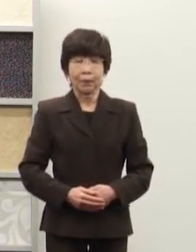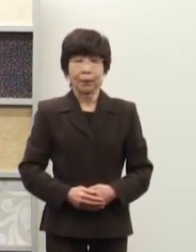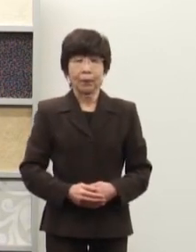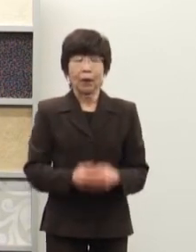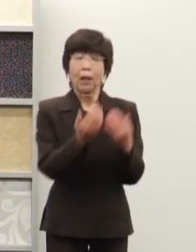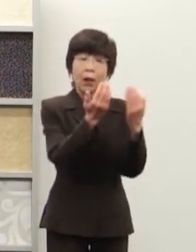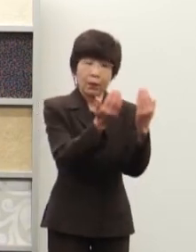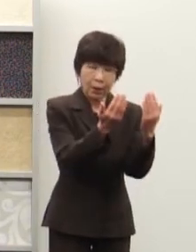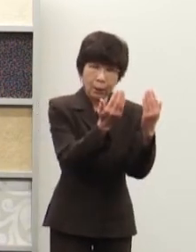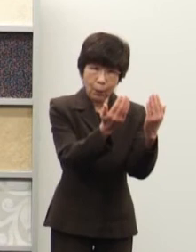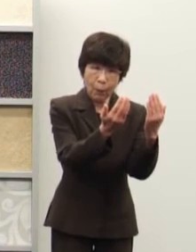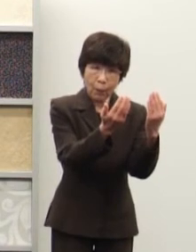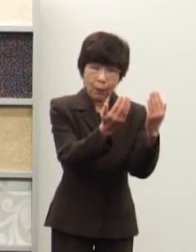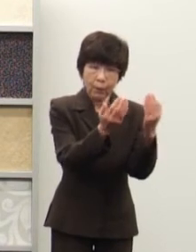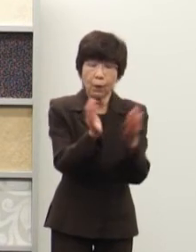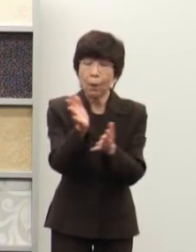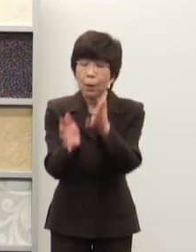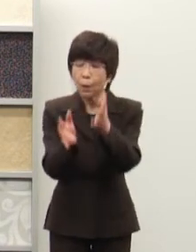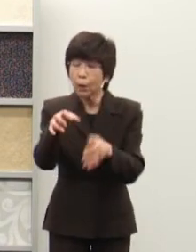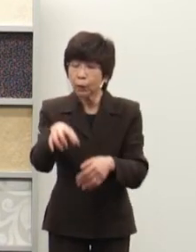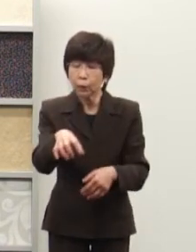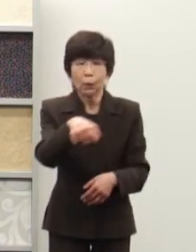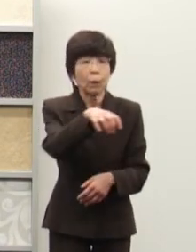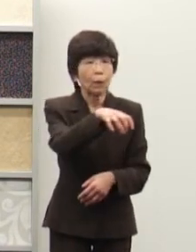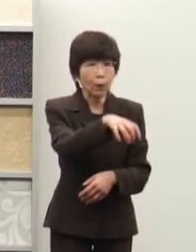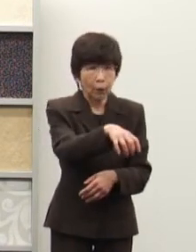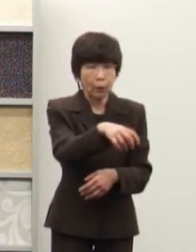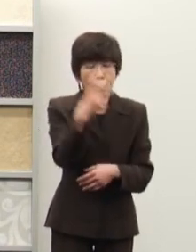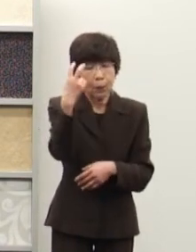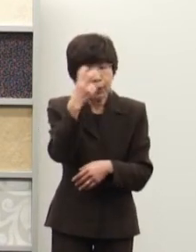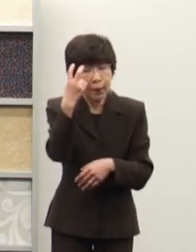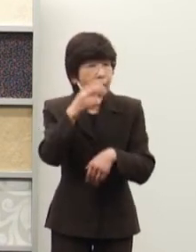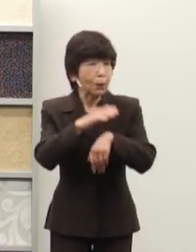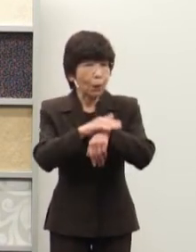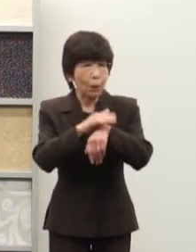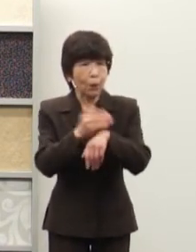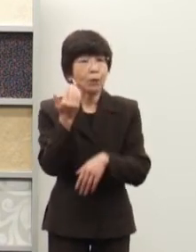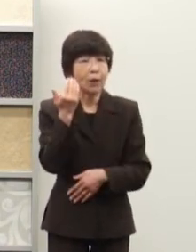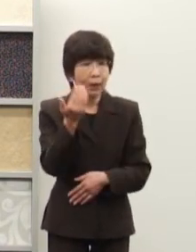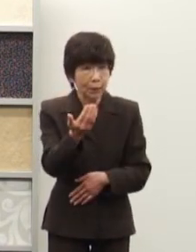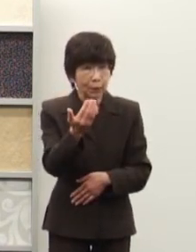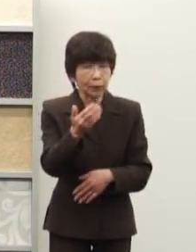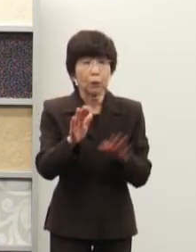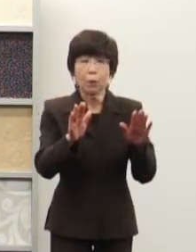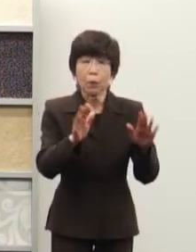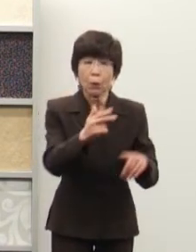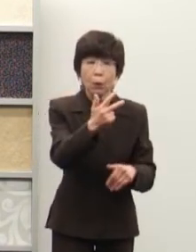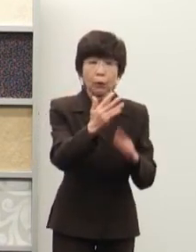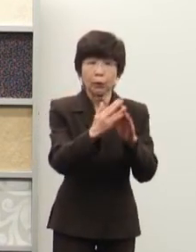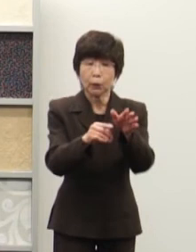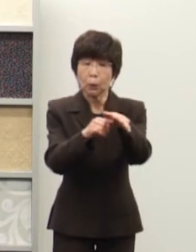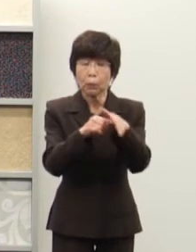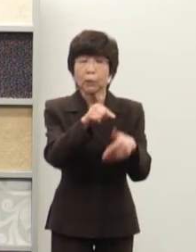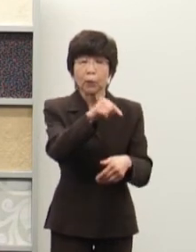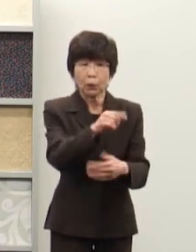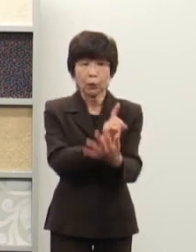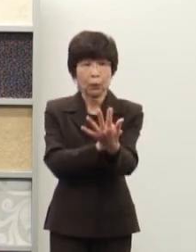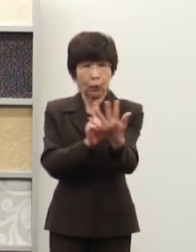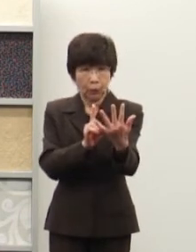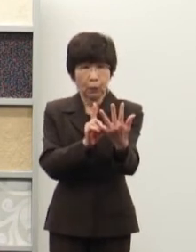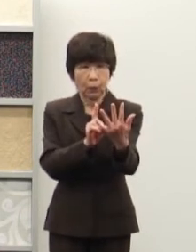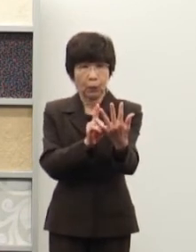校とか保育所の、検査体制の拡充に関してなんですけども、今日の市町村長などとの会合の中